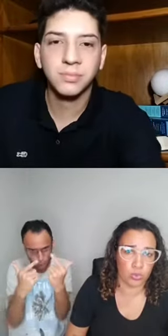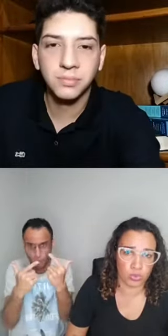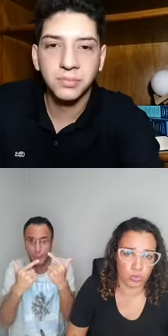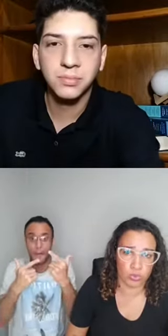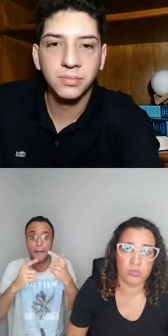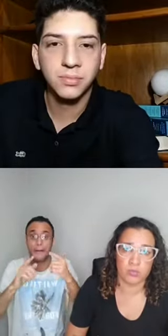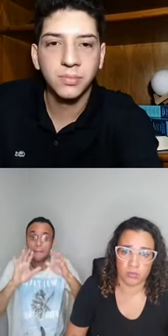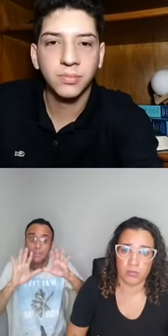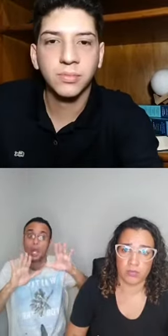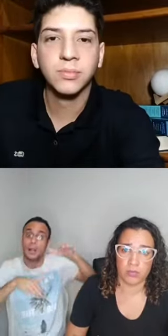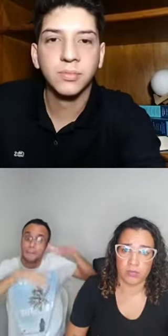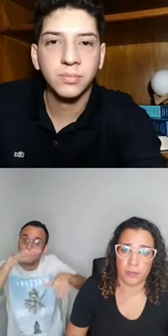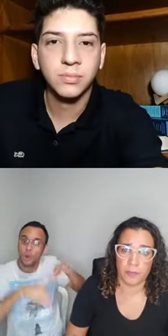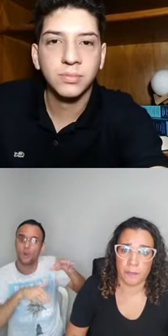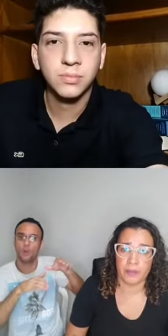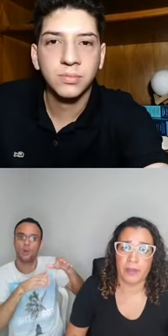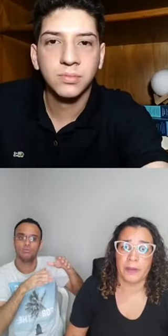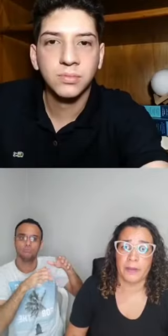em tudo.